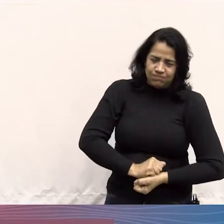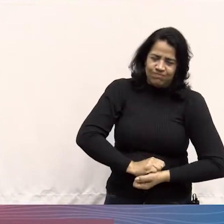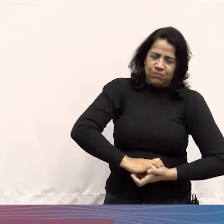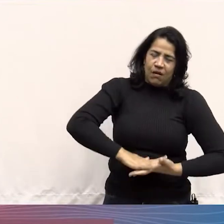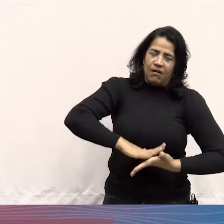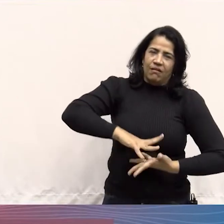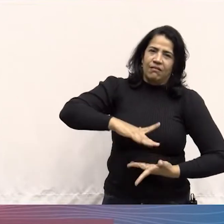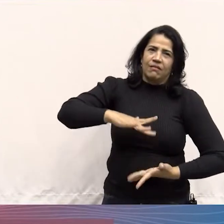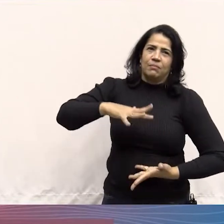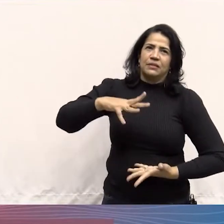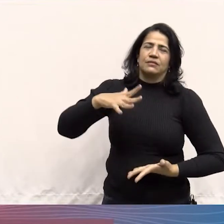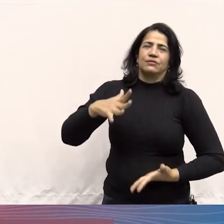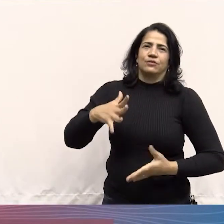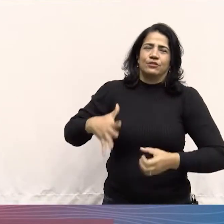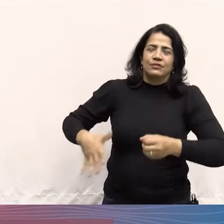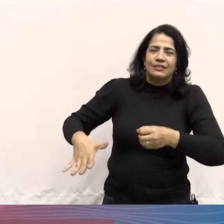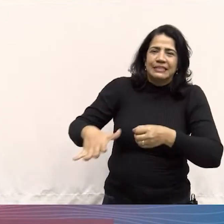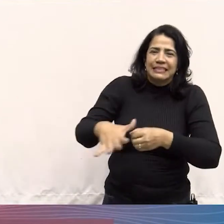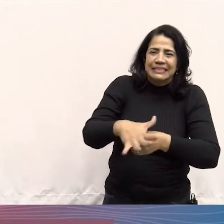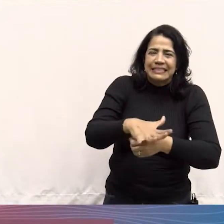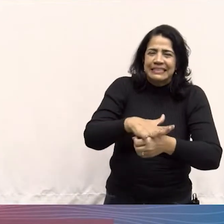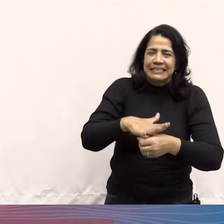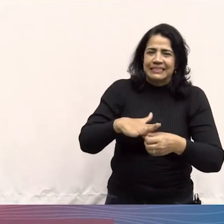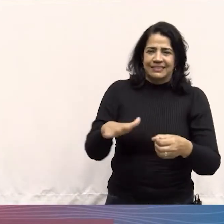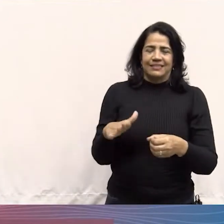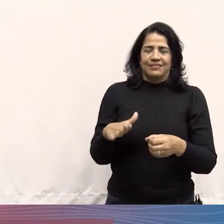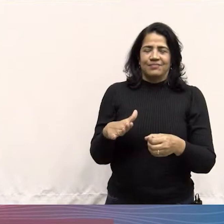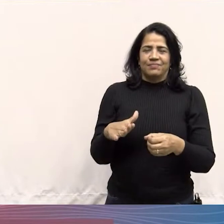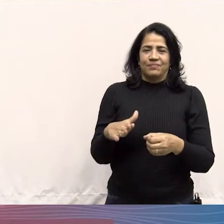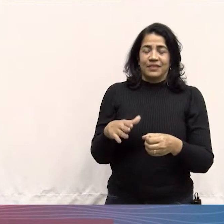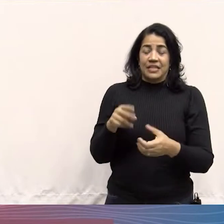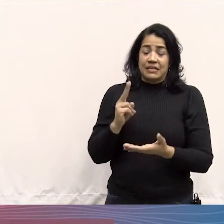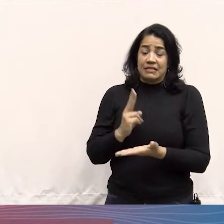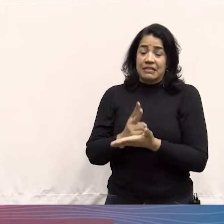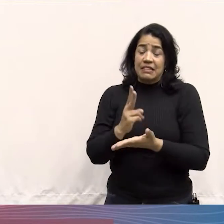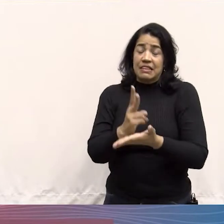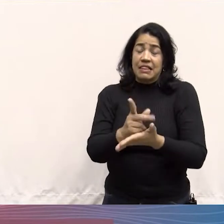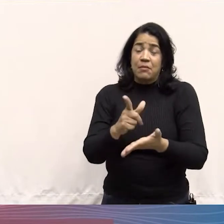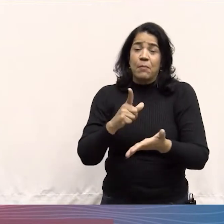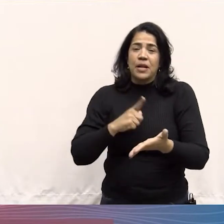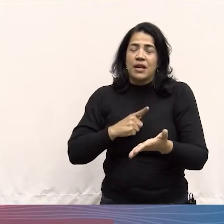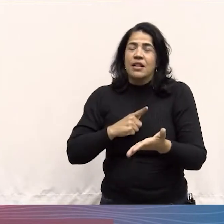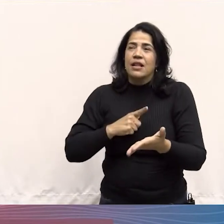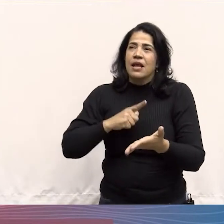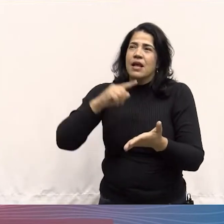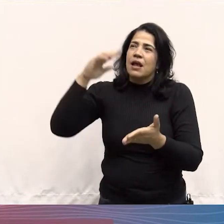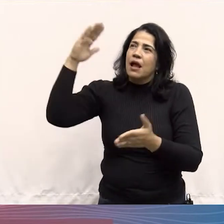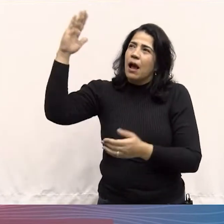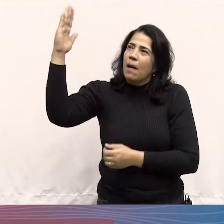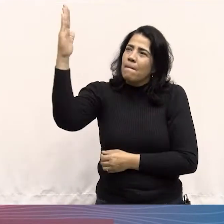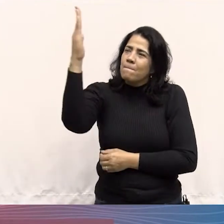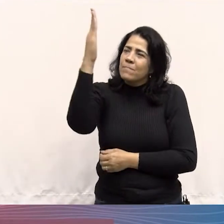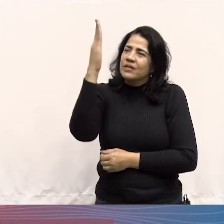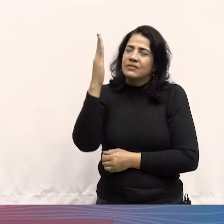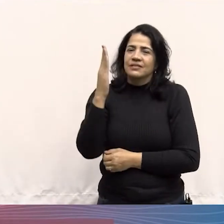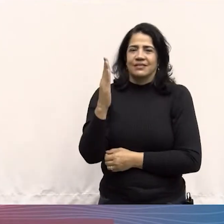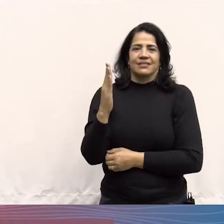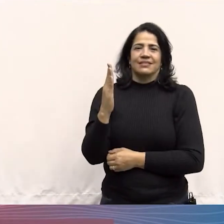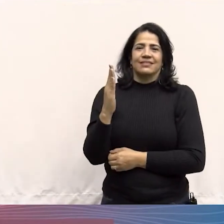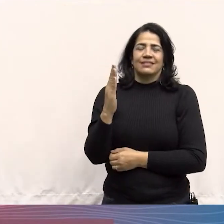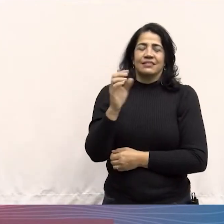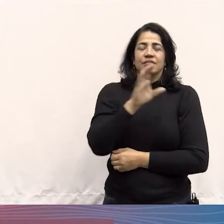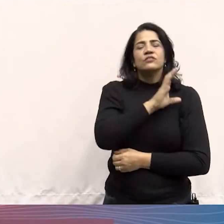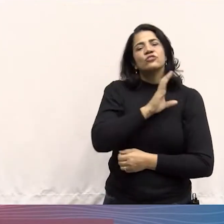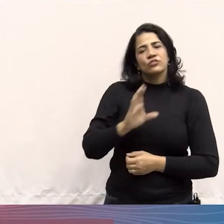ter ausência da presença de Cristo, a igreja. A igreja é a sua